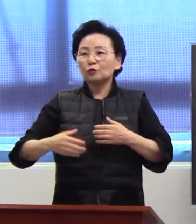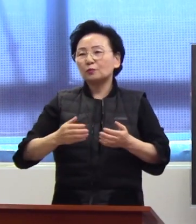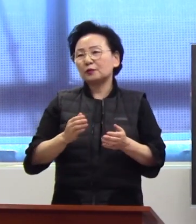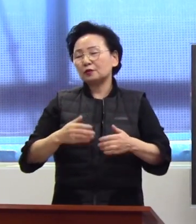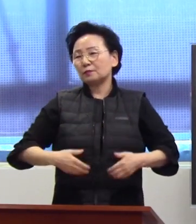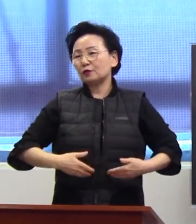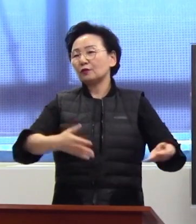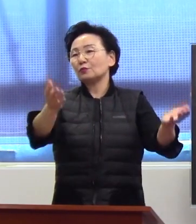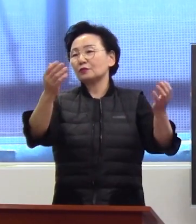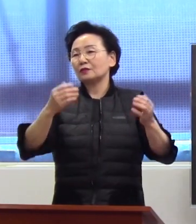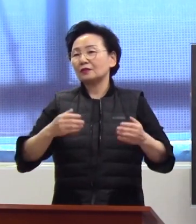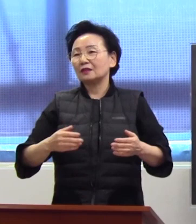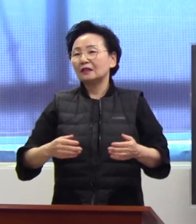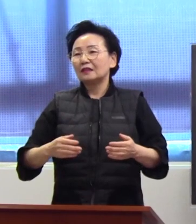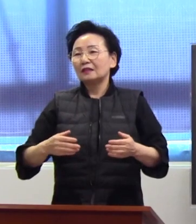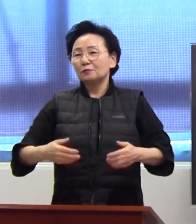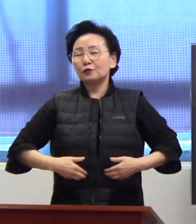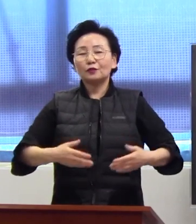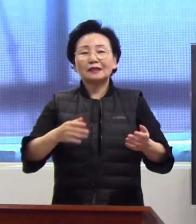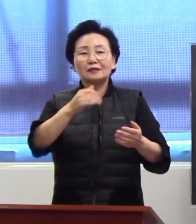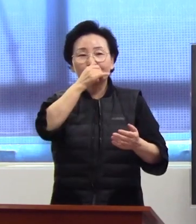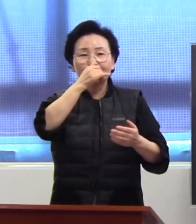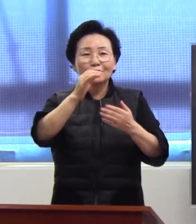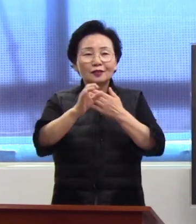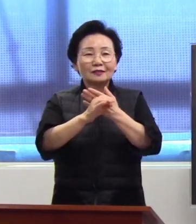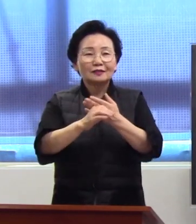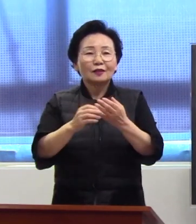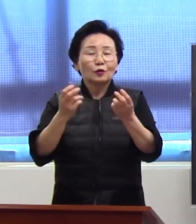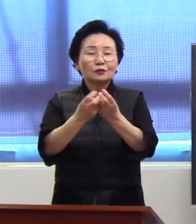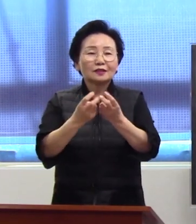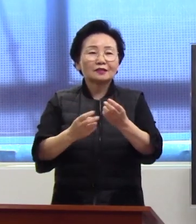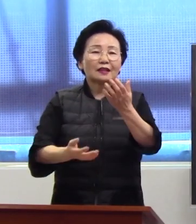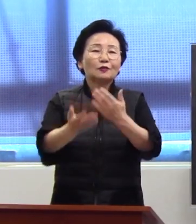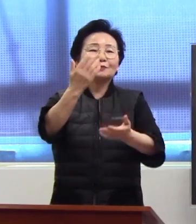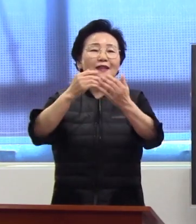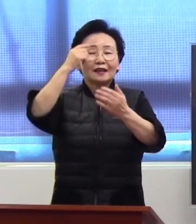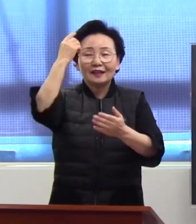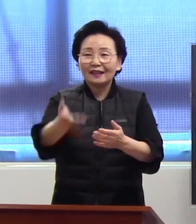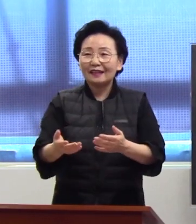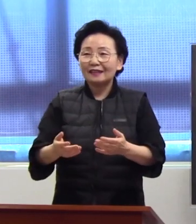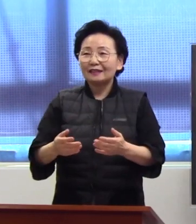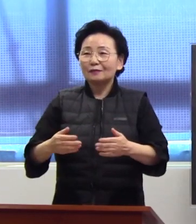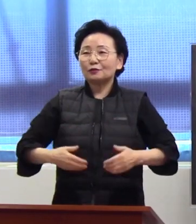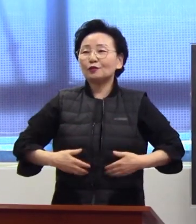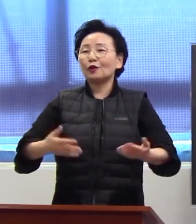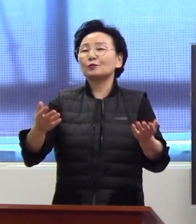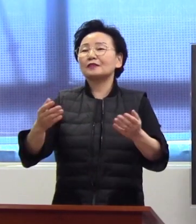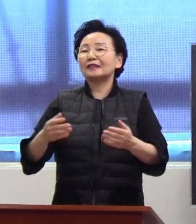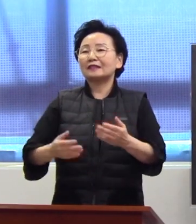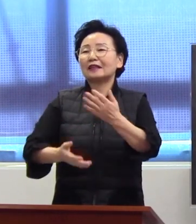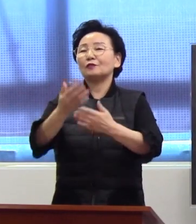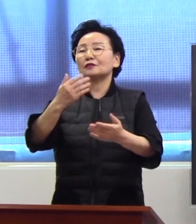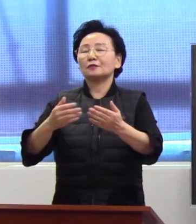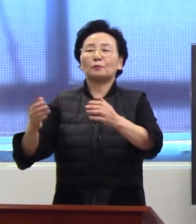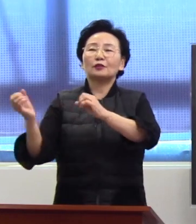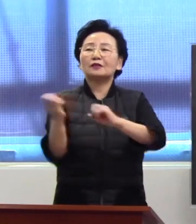몸도 필요가 없어. 필요가 있으면 어떻게 태웁니까? 필요 없으니까 태워서 버리는